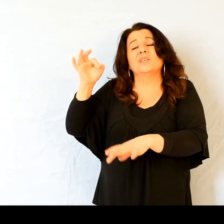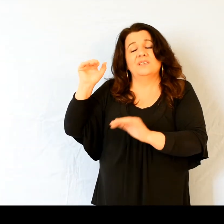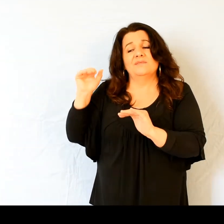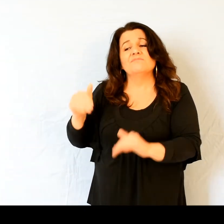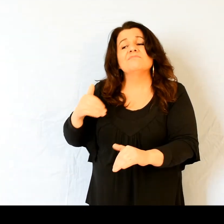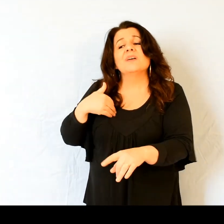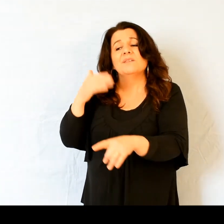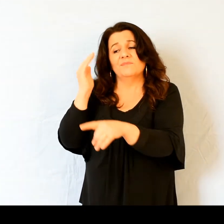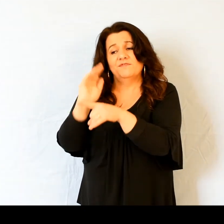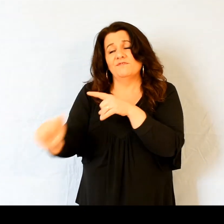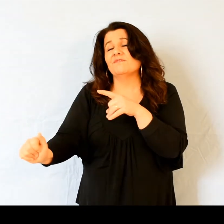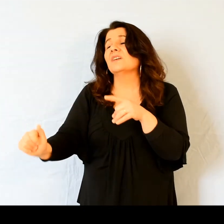fait.